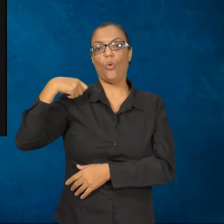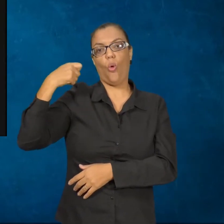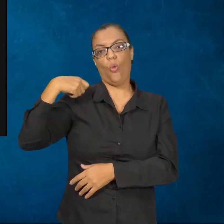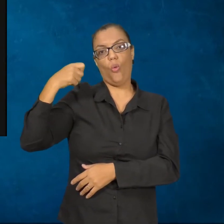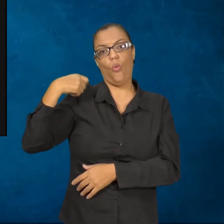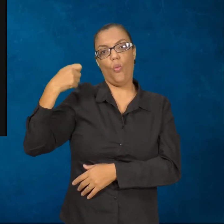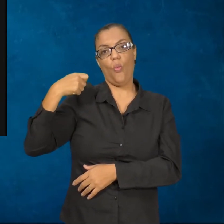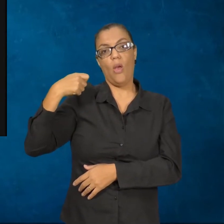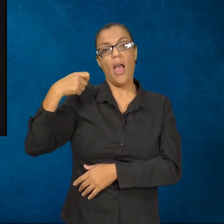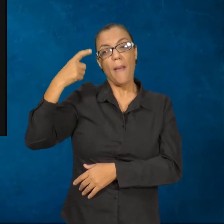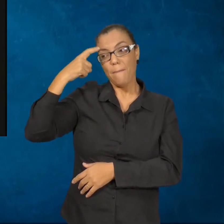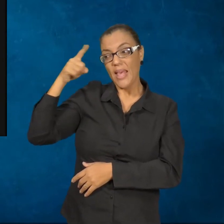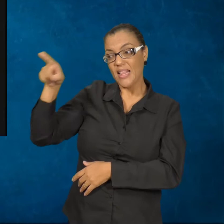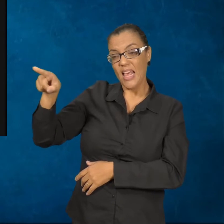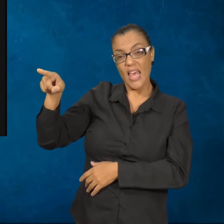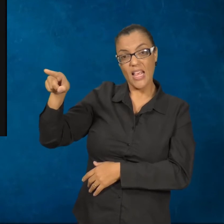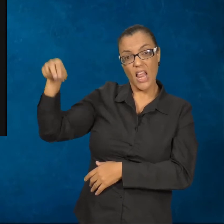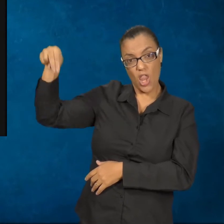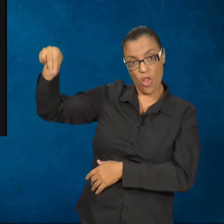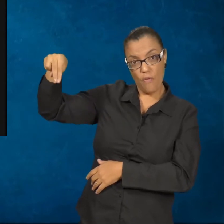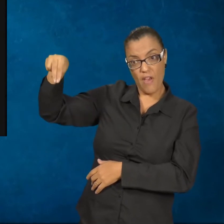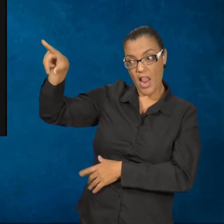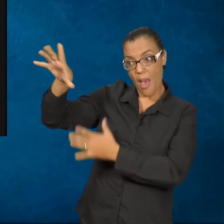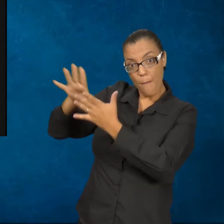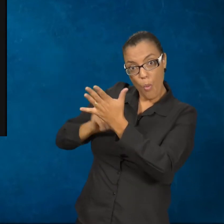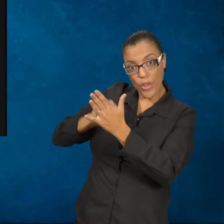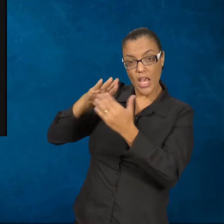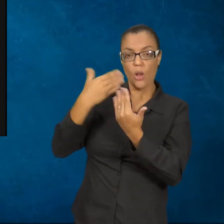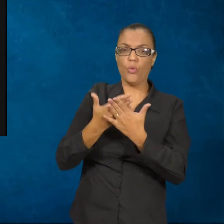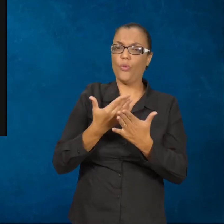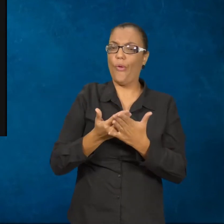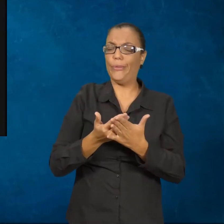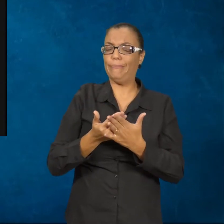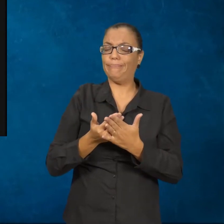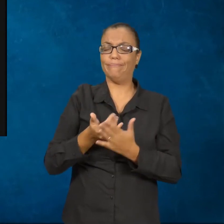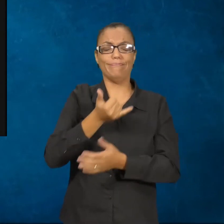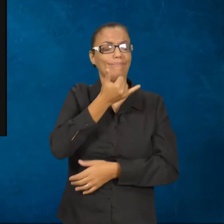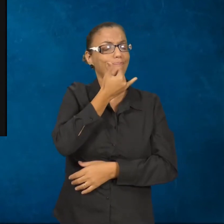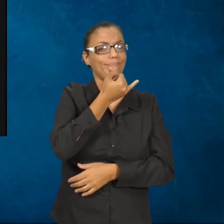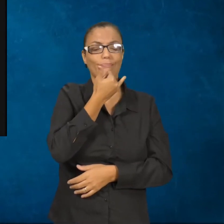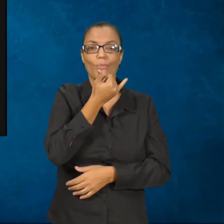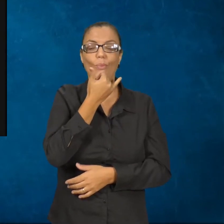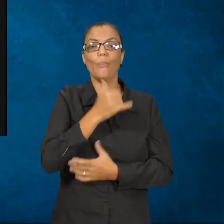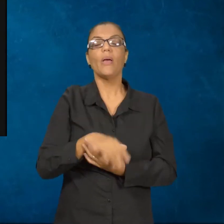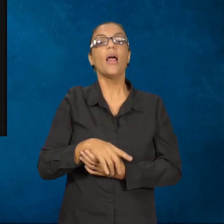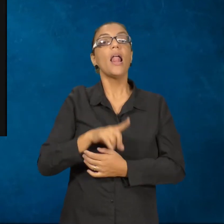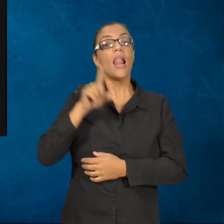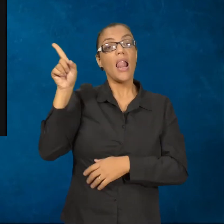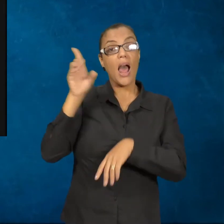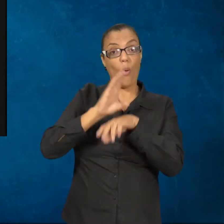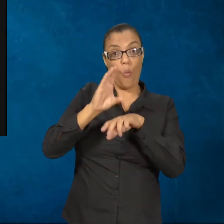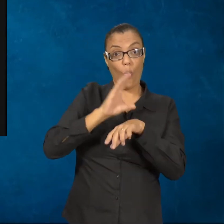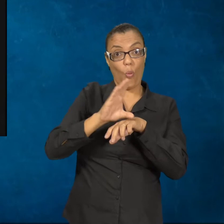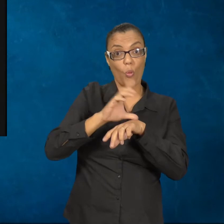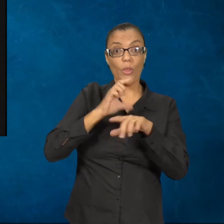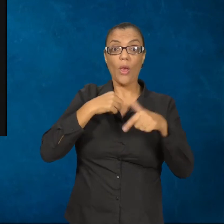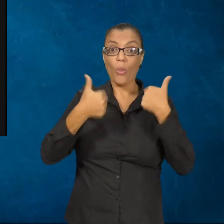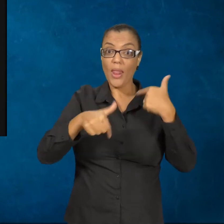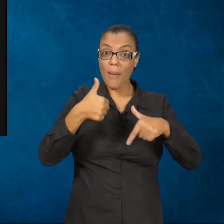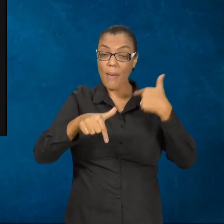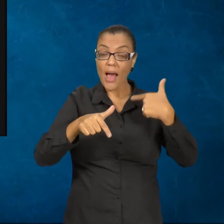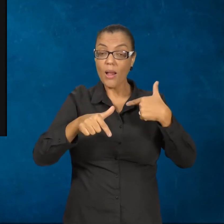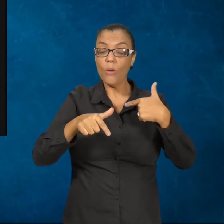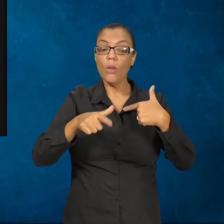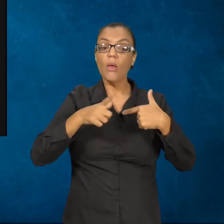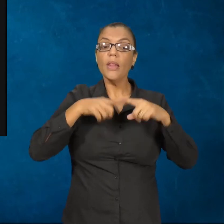escola. Vocês não sabem o que professor de colégio sofre. Nós, no cursinho, nós estamos no paraíso. Eu dou